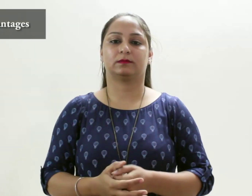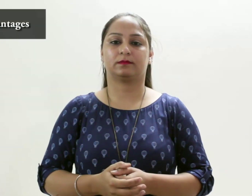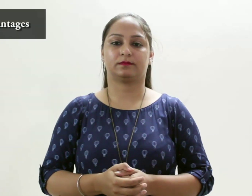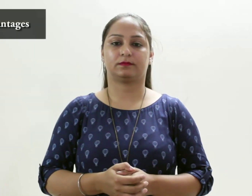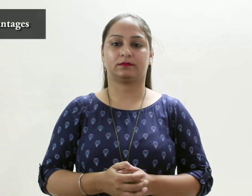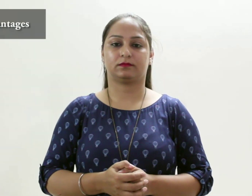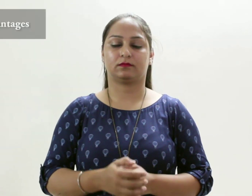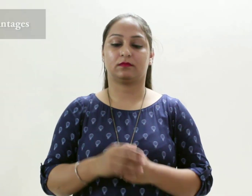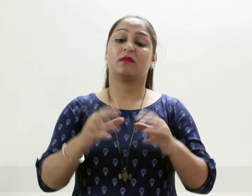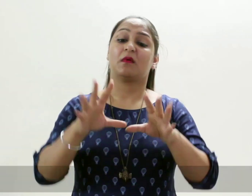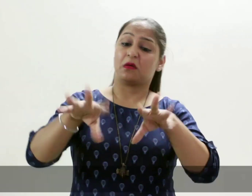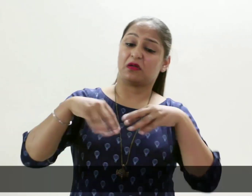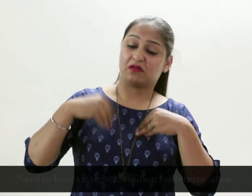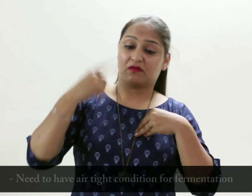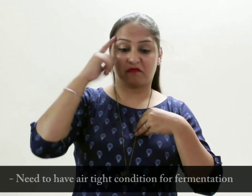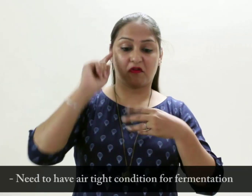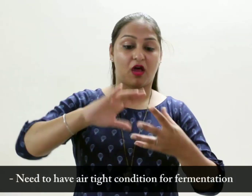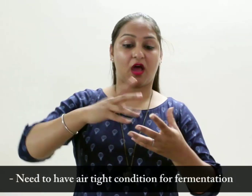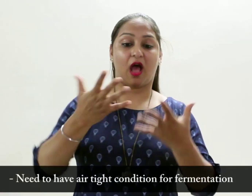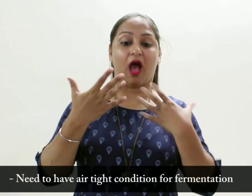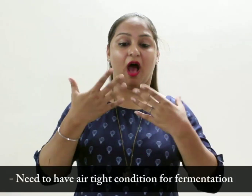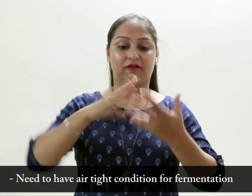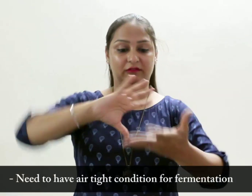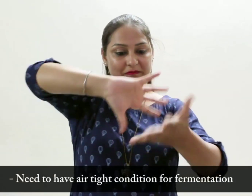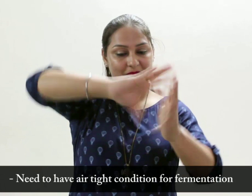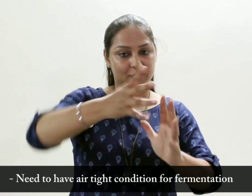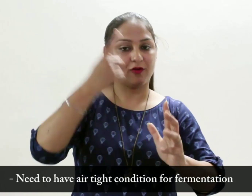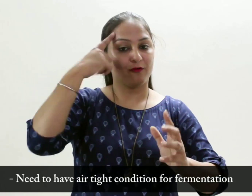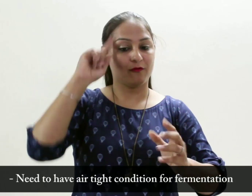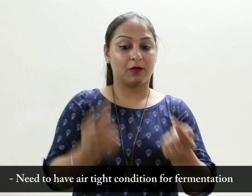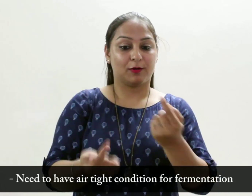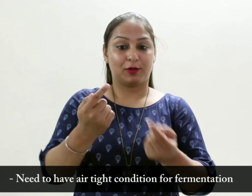नुकसान: किण्वन के लिए एयरटाइट स्थिति का आवश्यकता होती है।